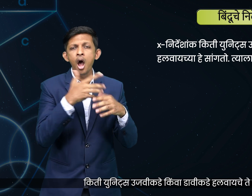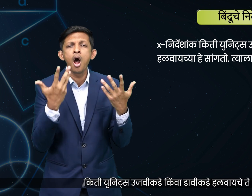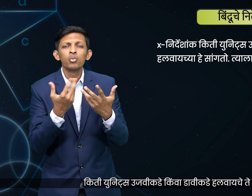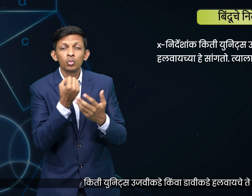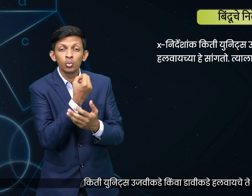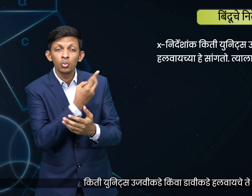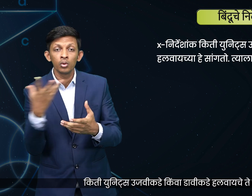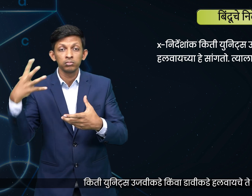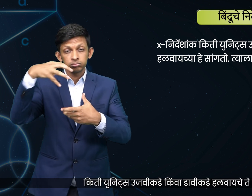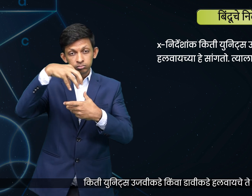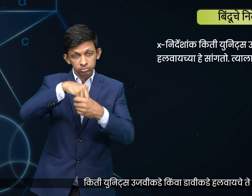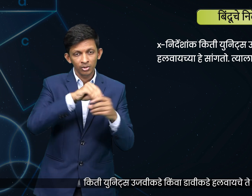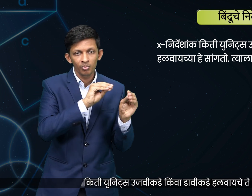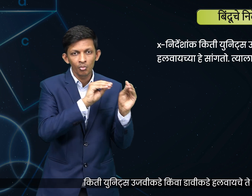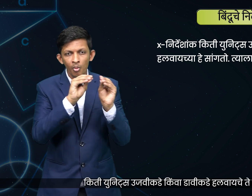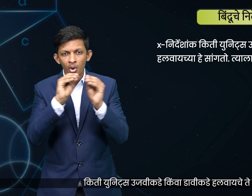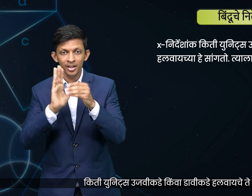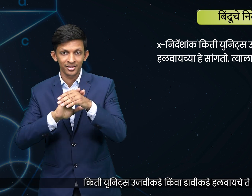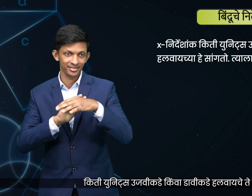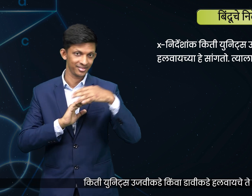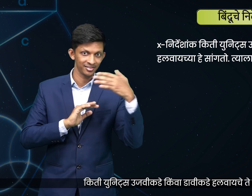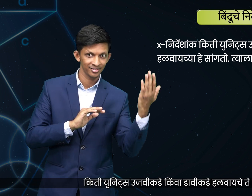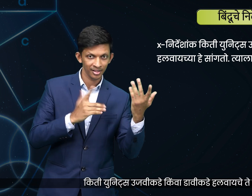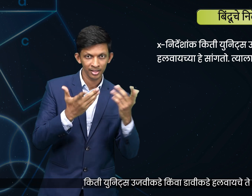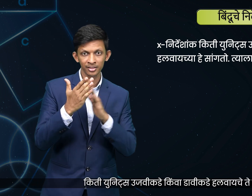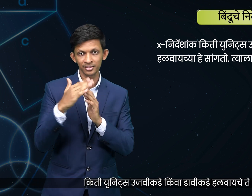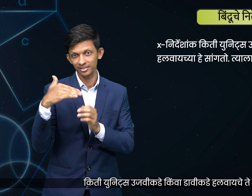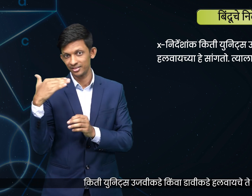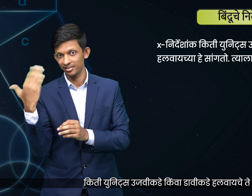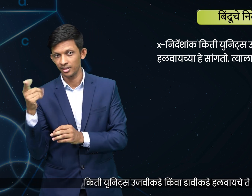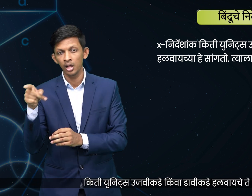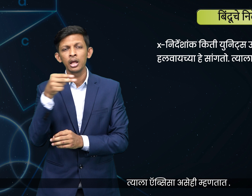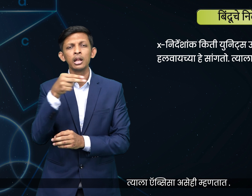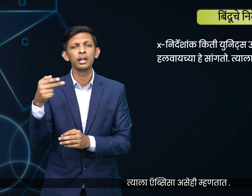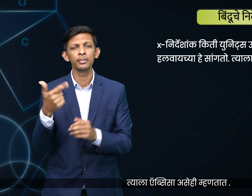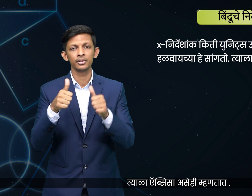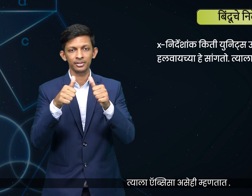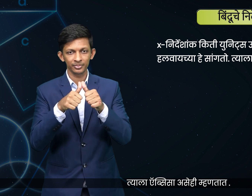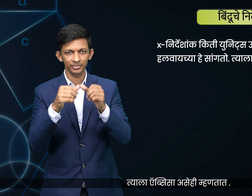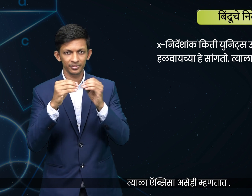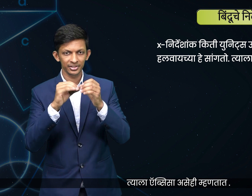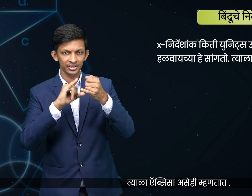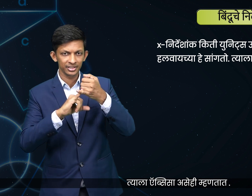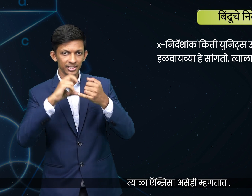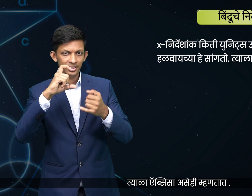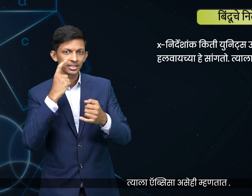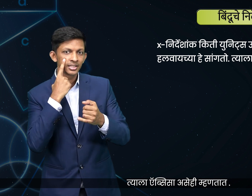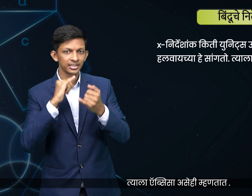किती युनिट्स उजवीकडे आणि किंवा डावीकडे हलवायचे ते सांगतो, त्याला ॲब्सिसा असेही म्हणतात.